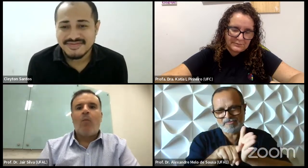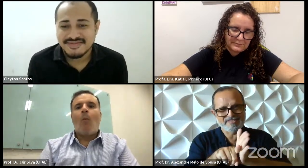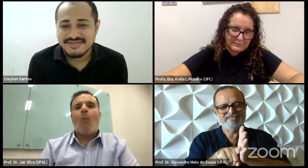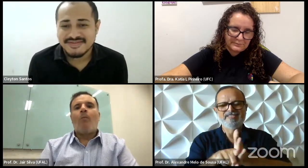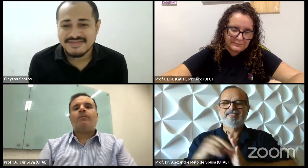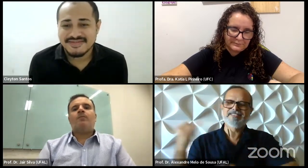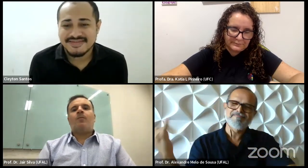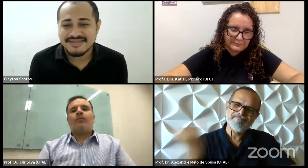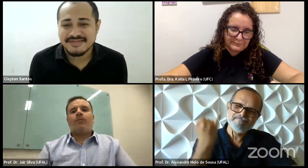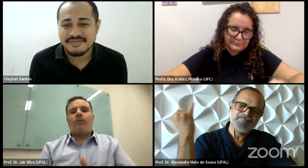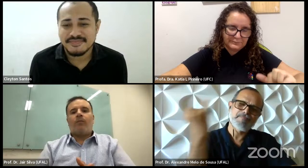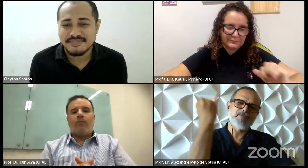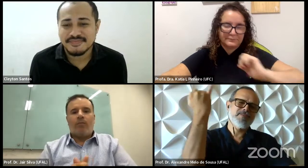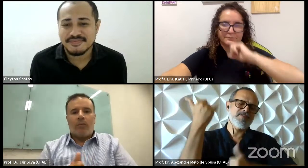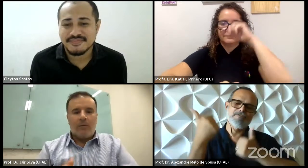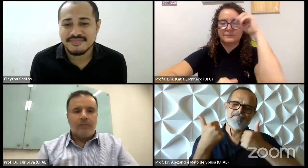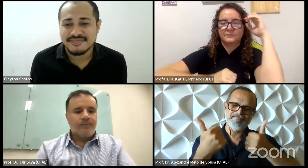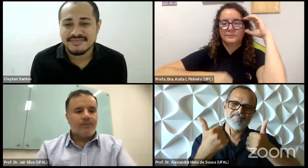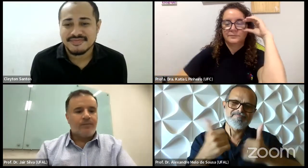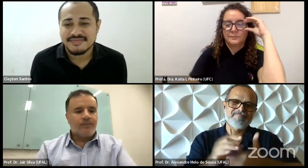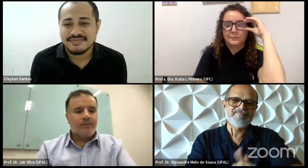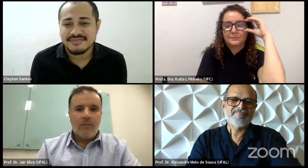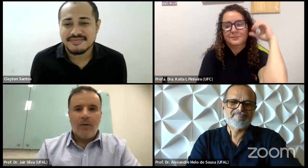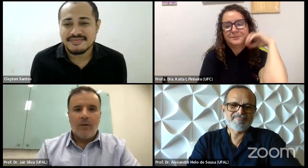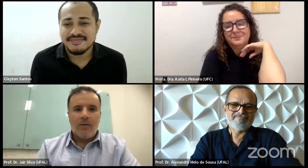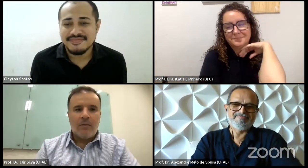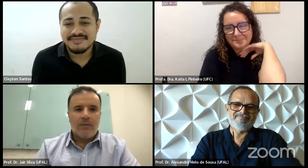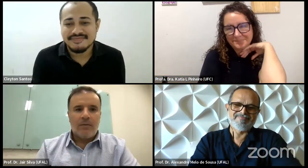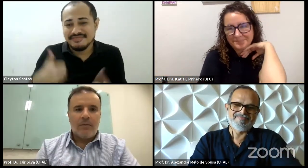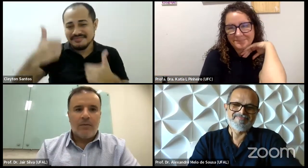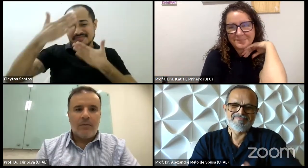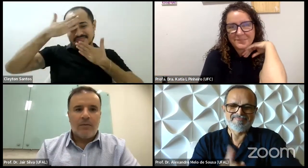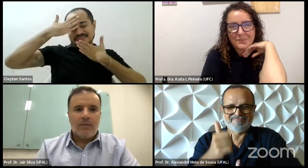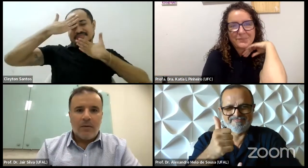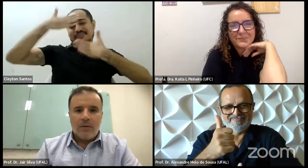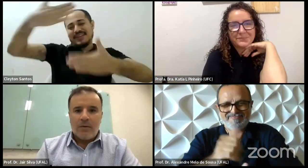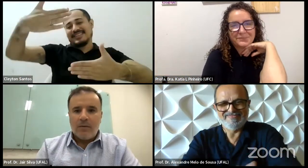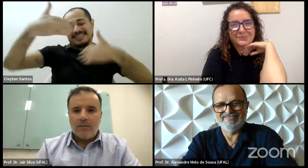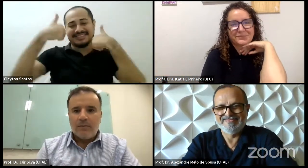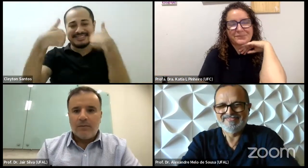parabéns. Estou muito satisfeito com a sua pesquisa, ela foi muito importante.